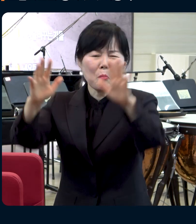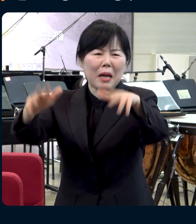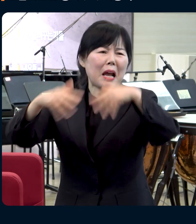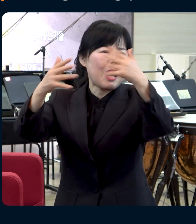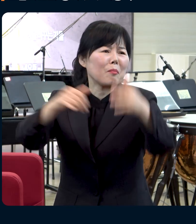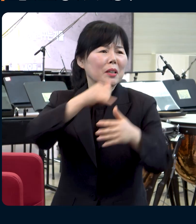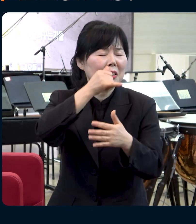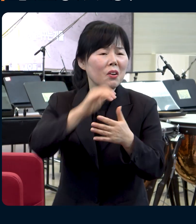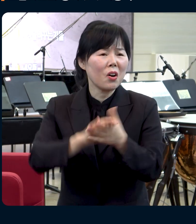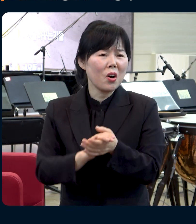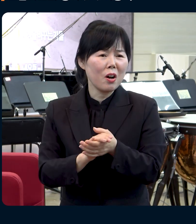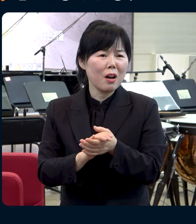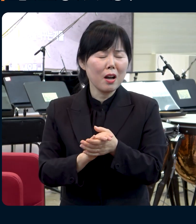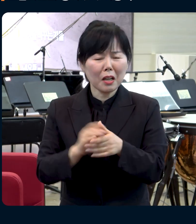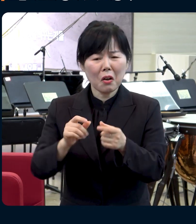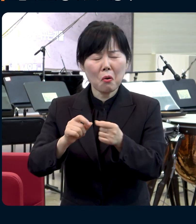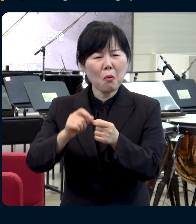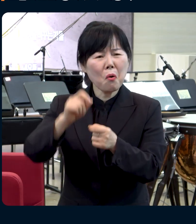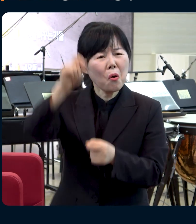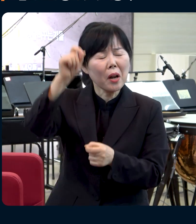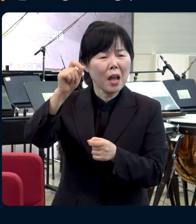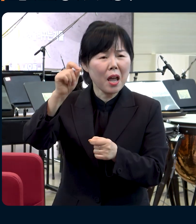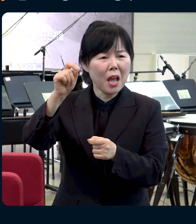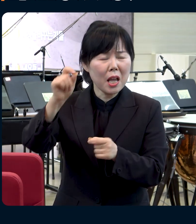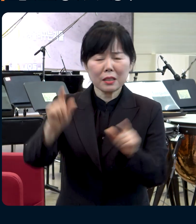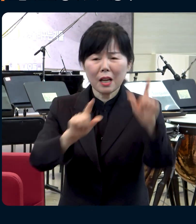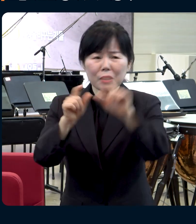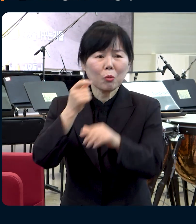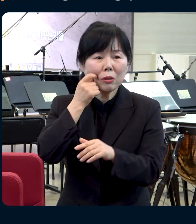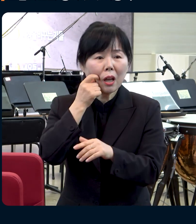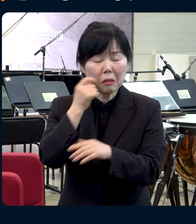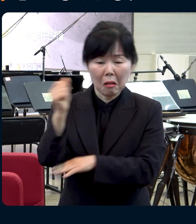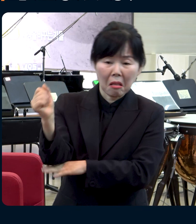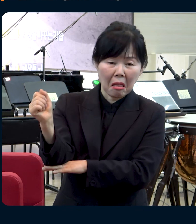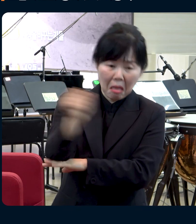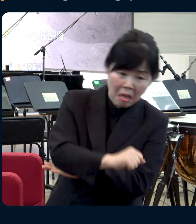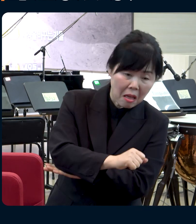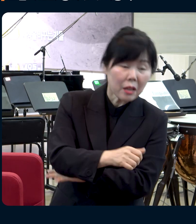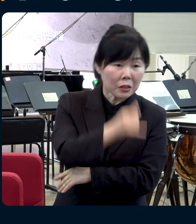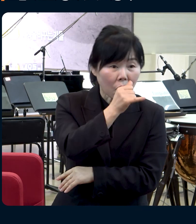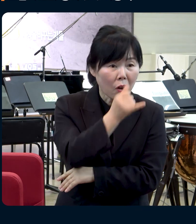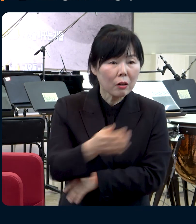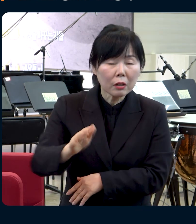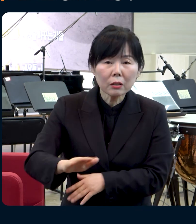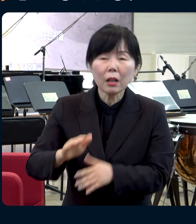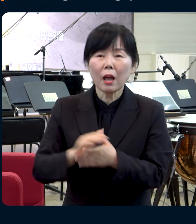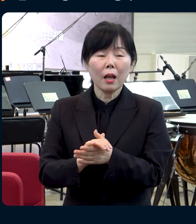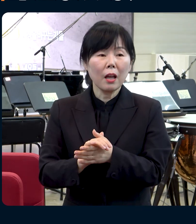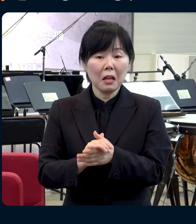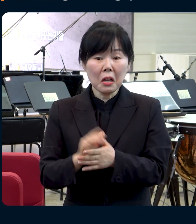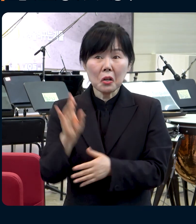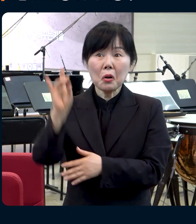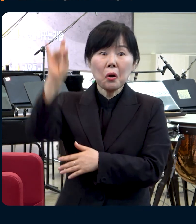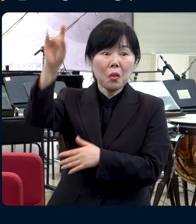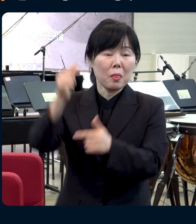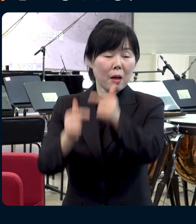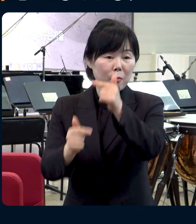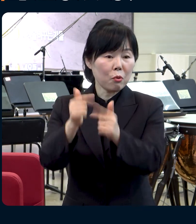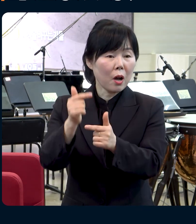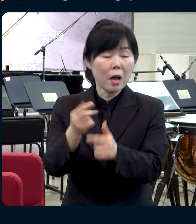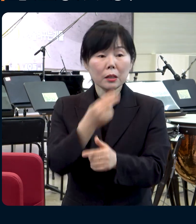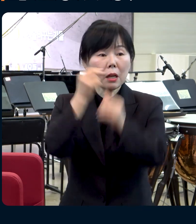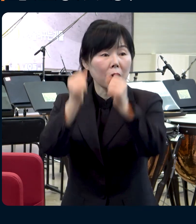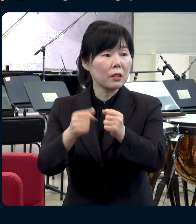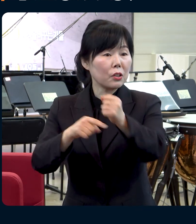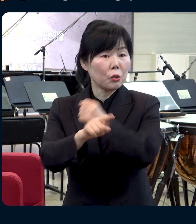웬만해서는 사실 저런 나무들이 오래 살 수도 없고 어떻게 보면 넘어질 수가 있죠. 그래서 저 큰 나무가 저 산에서 어떻게 저렇게 사는가를